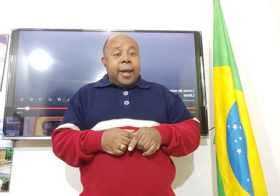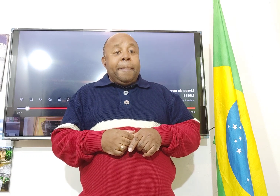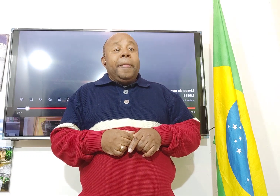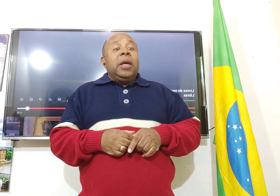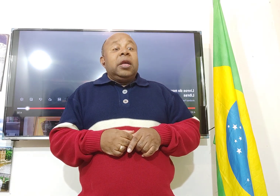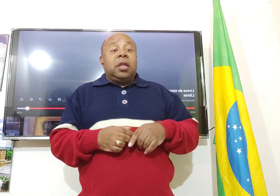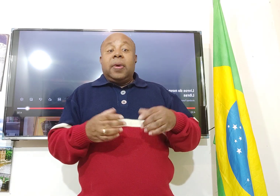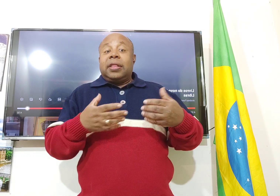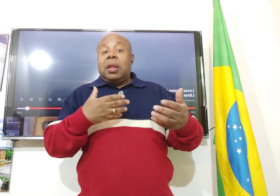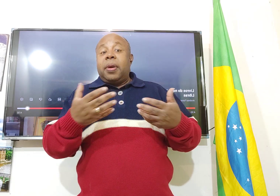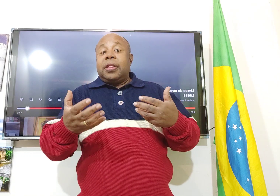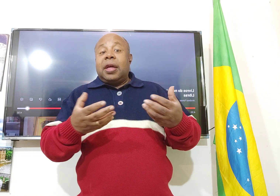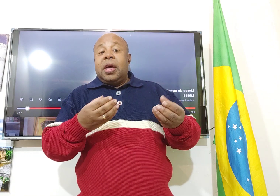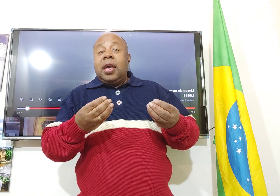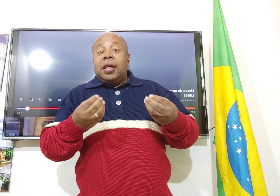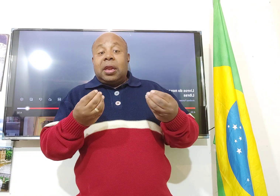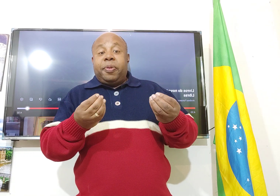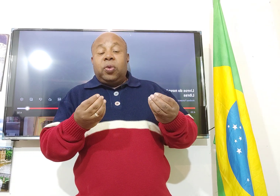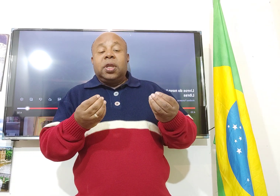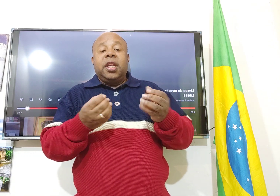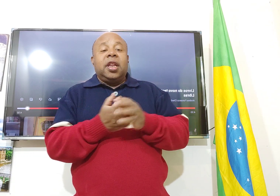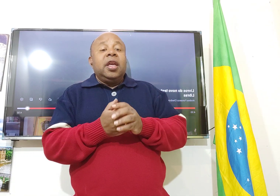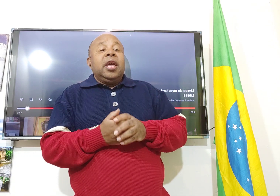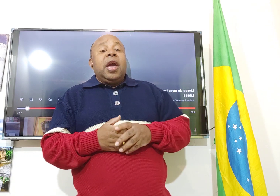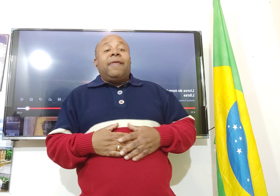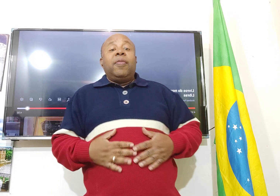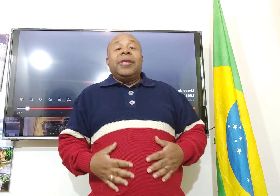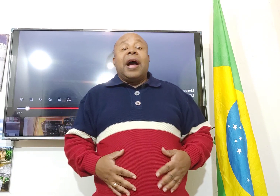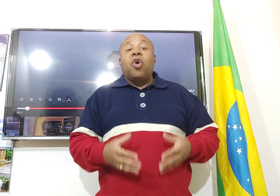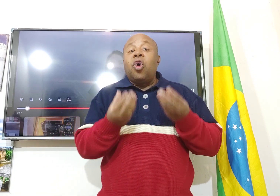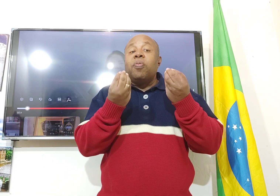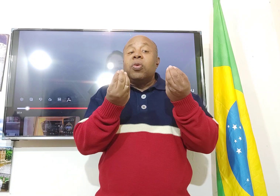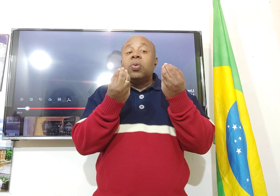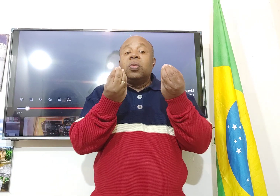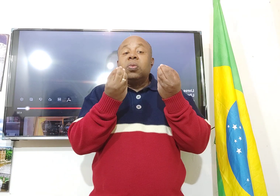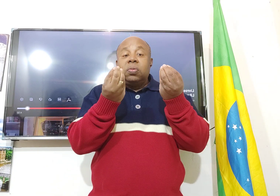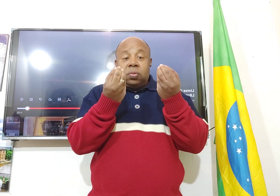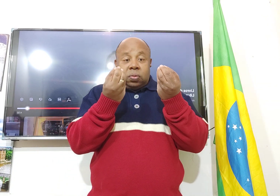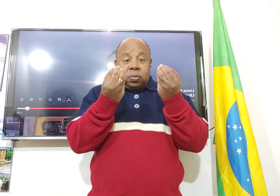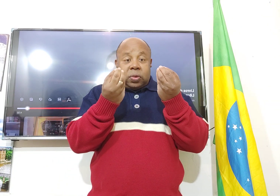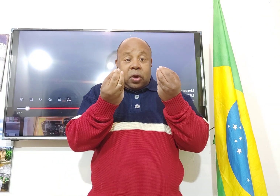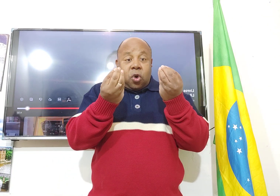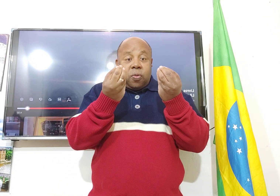Ok? Então essa é a pergunta dele. Vamos lá, como? Né? Como?